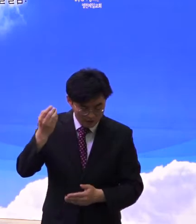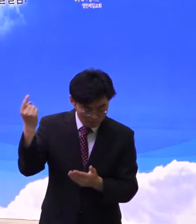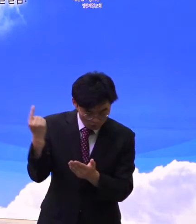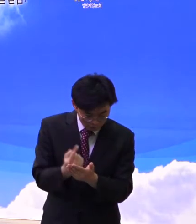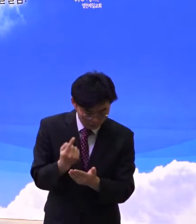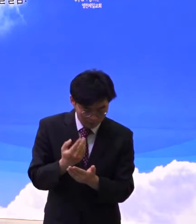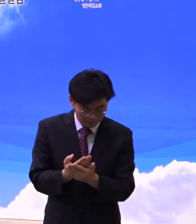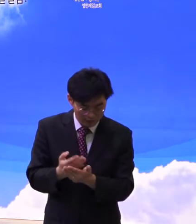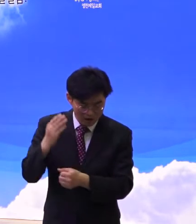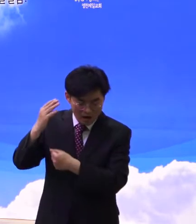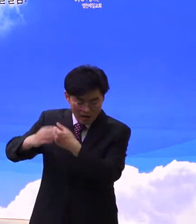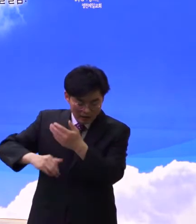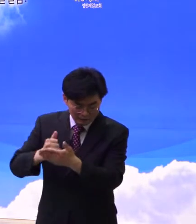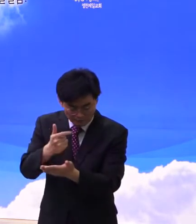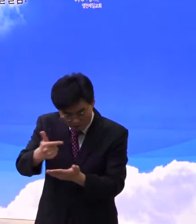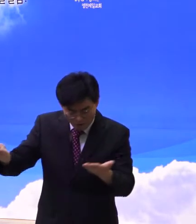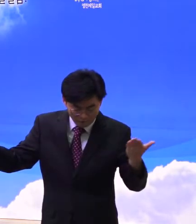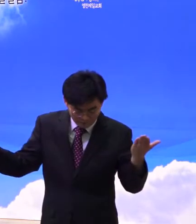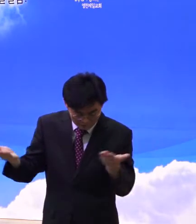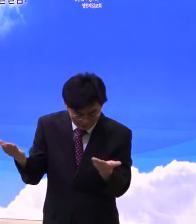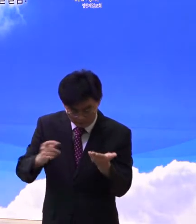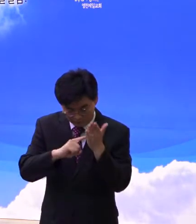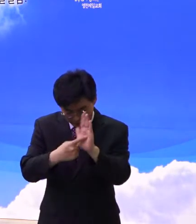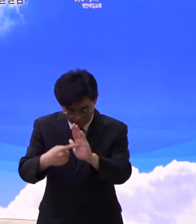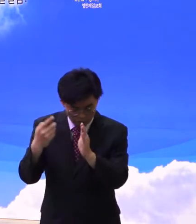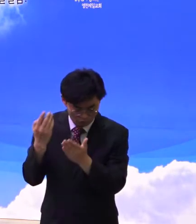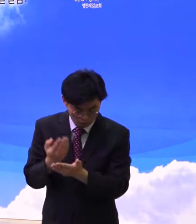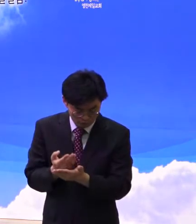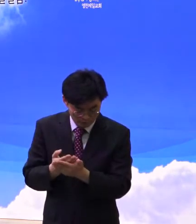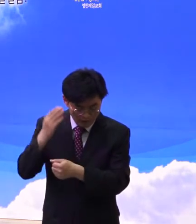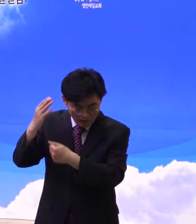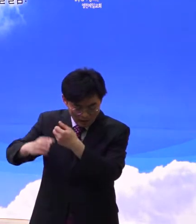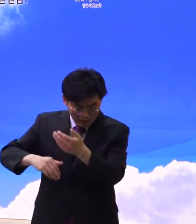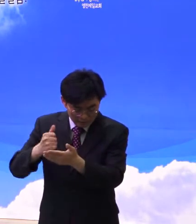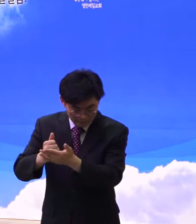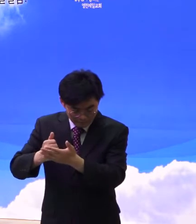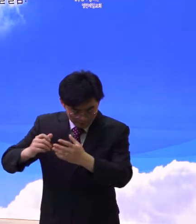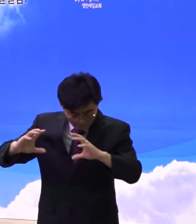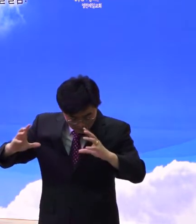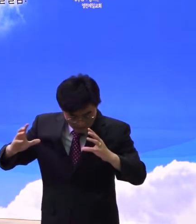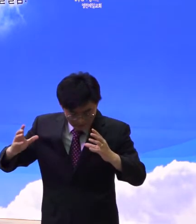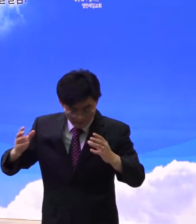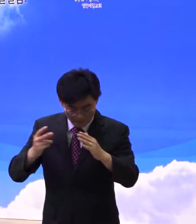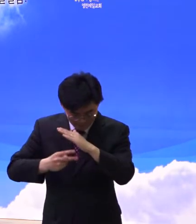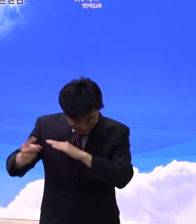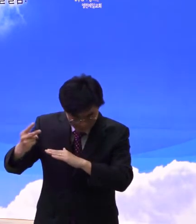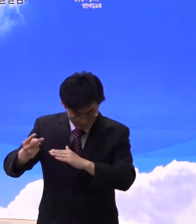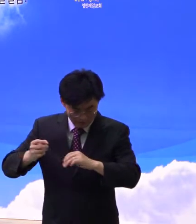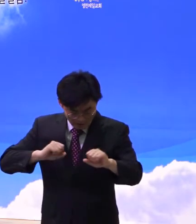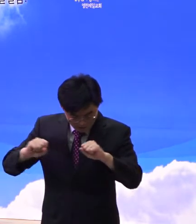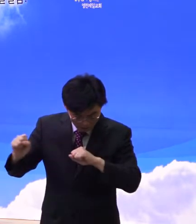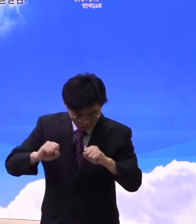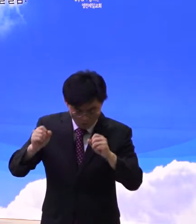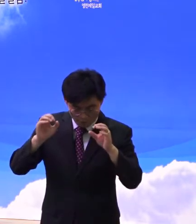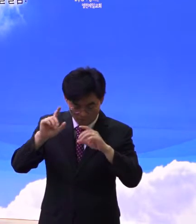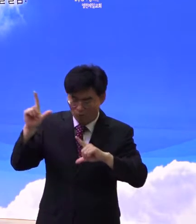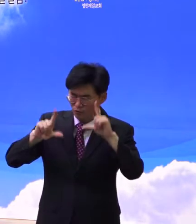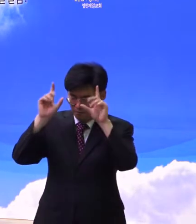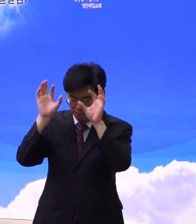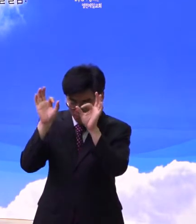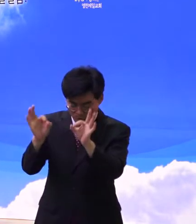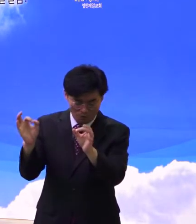일을 우리도 다시 한번 붙잡고 하나님 나라 비전을 붙들고 살아가게 하여 주시옵소서. 그래서 우리들의